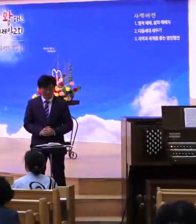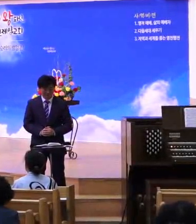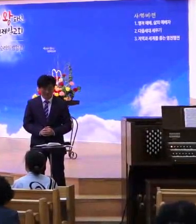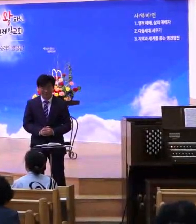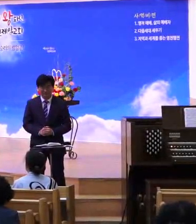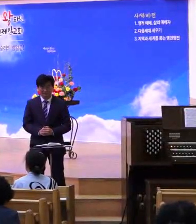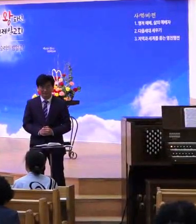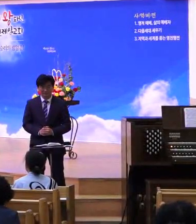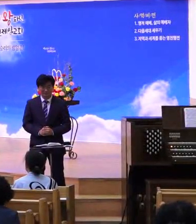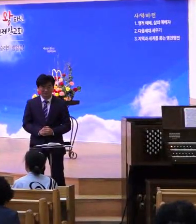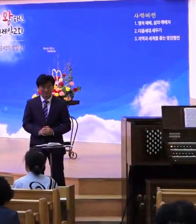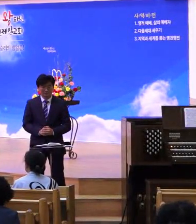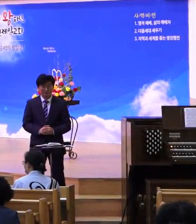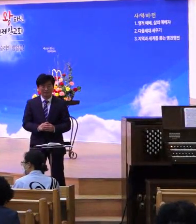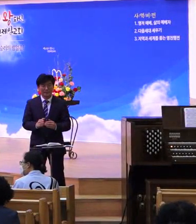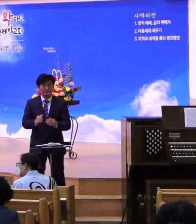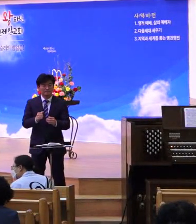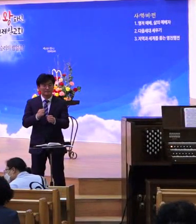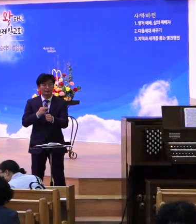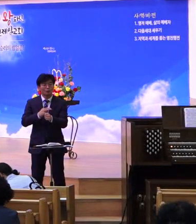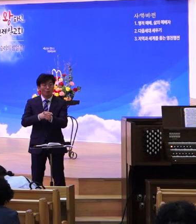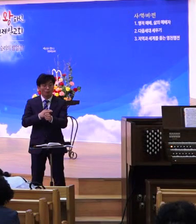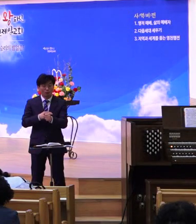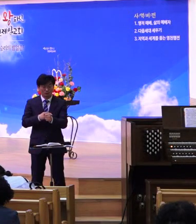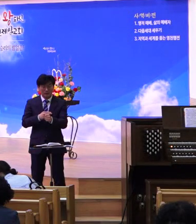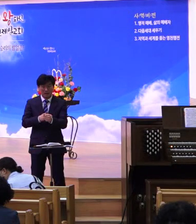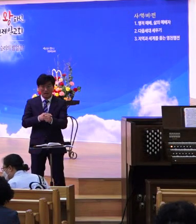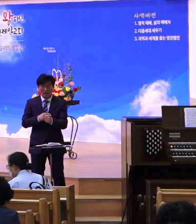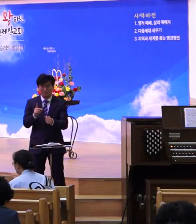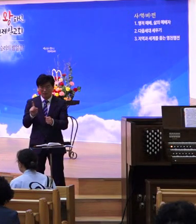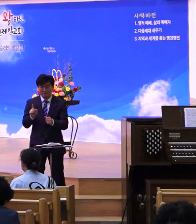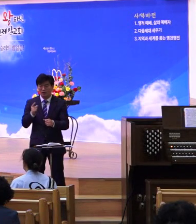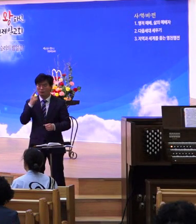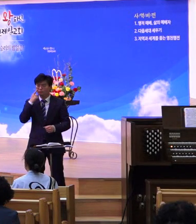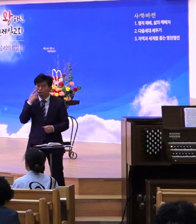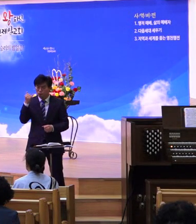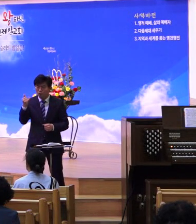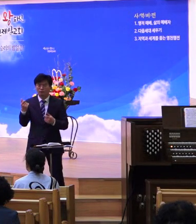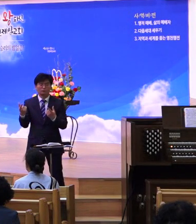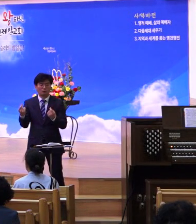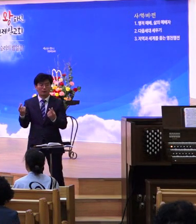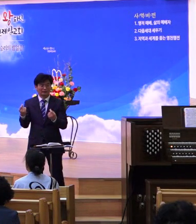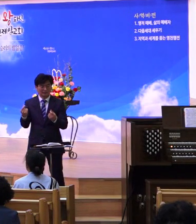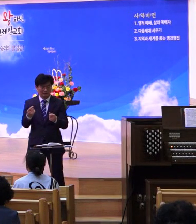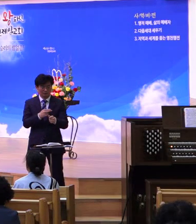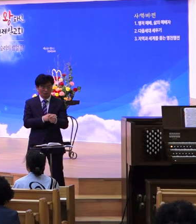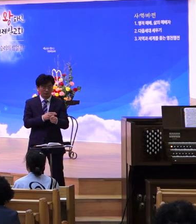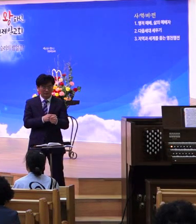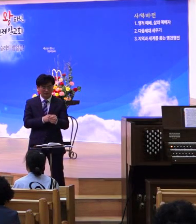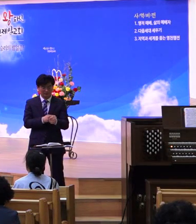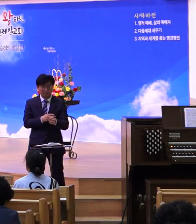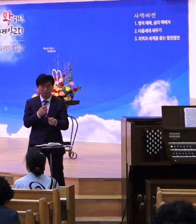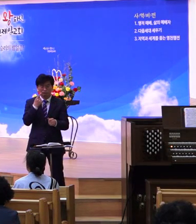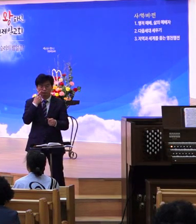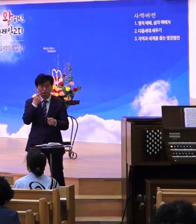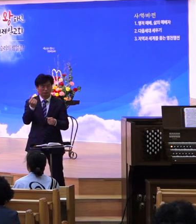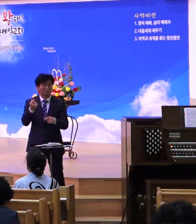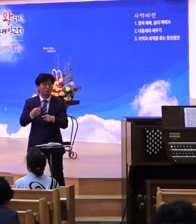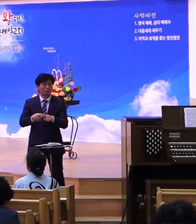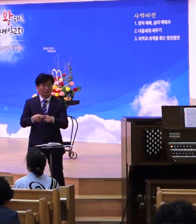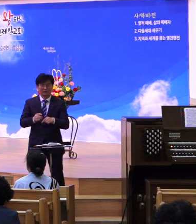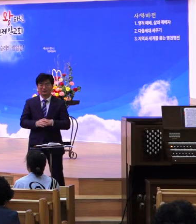사실 교사들은 부모님 이상입니다. 일주일에 한 번만 만나는 것 같지만 사실은 코로나의 어려운